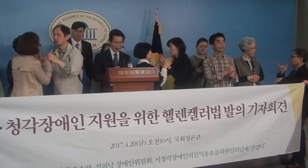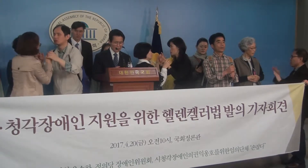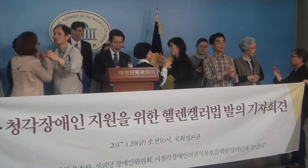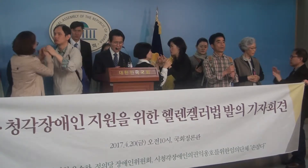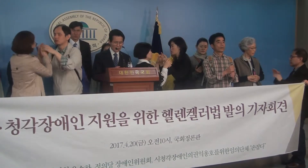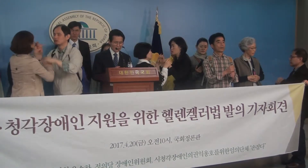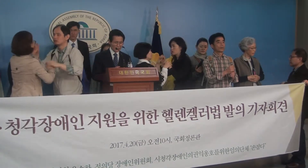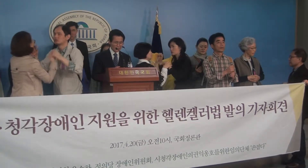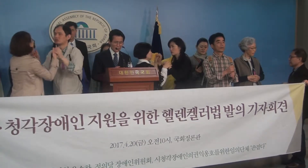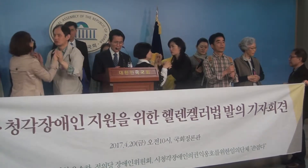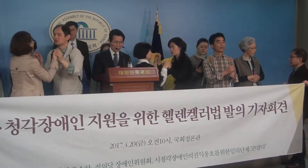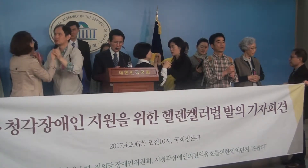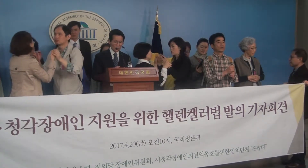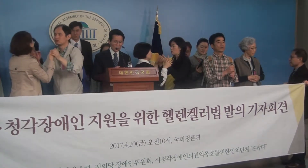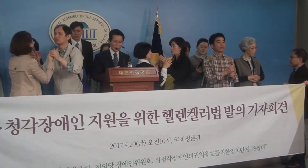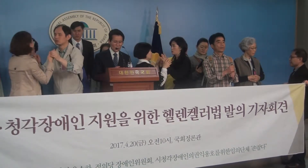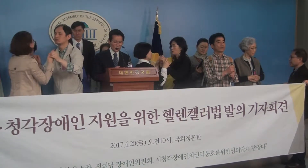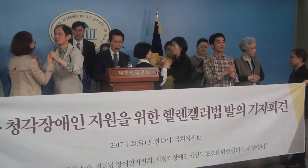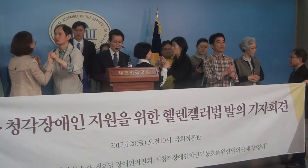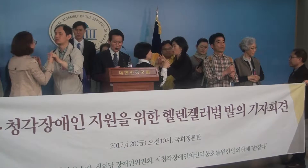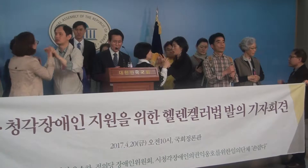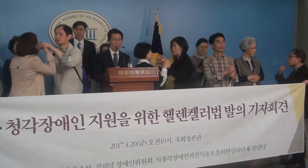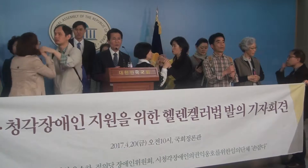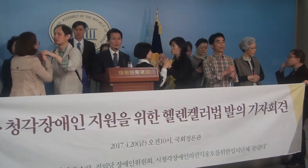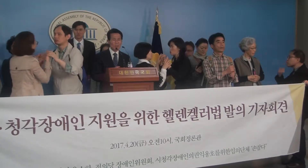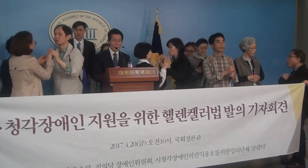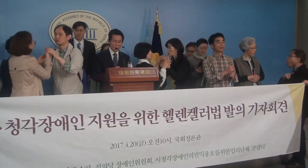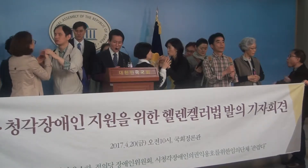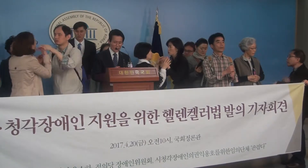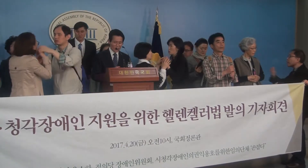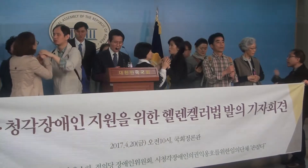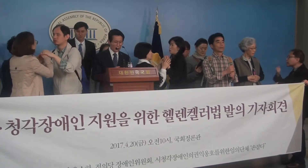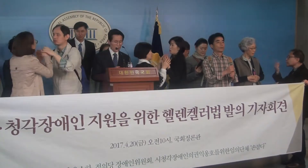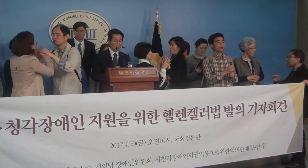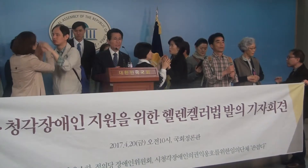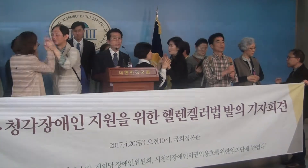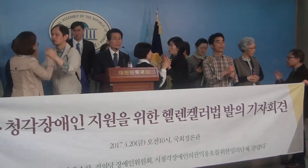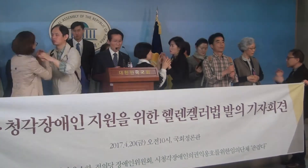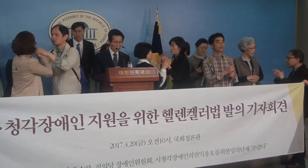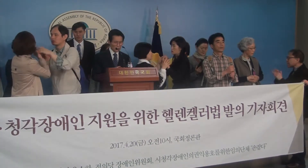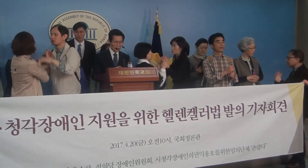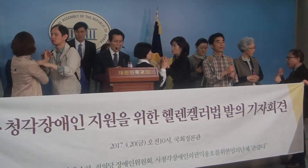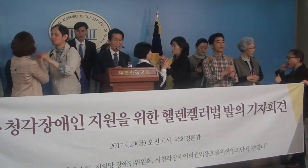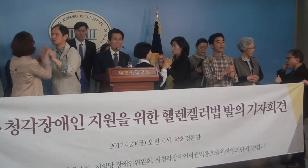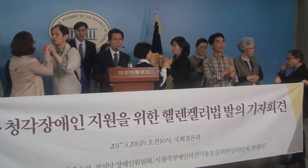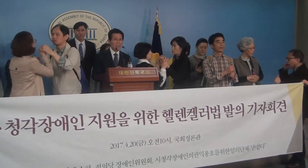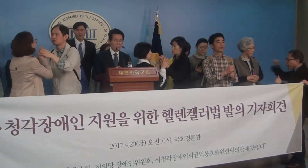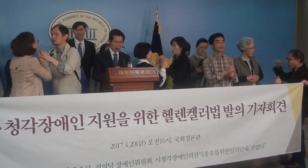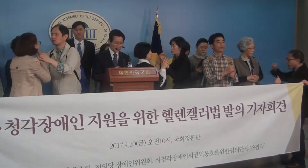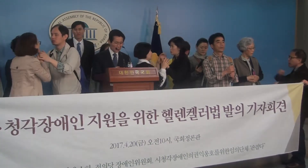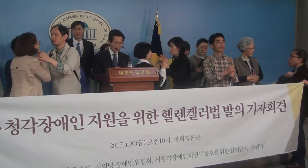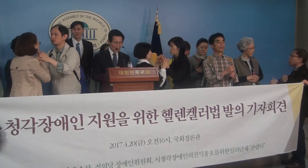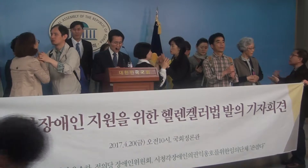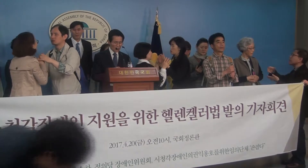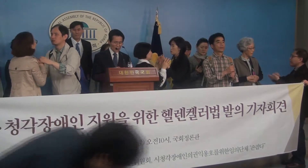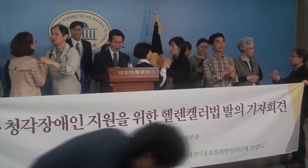나타내는 날입니다. 누구나 누릴 수 있는 권리조차 목숨과 바꿔가며 쟁취해온 날의 기록이다 이